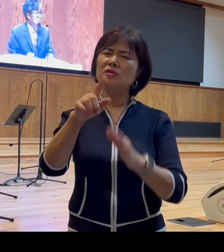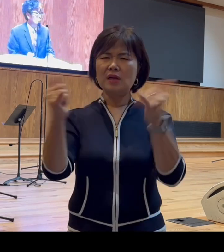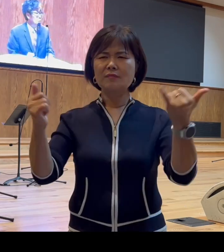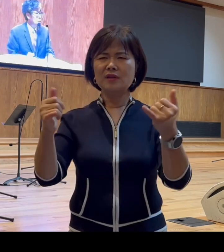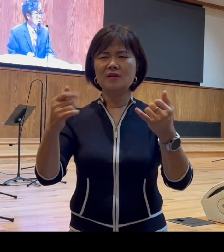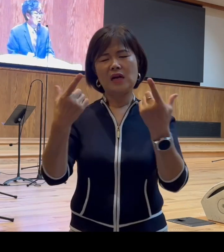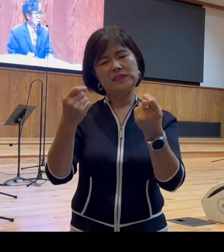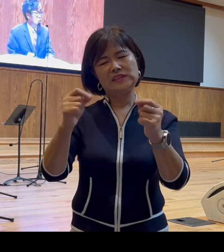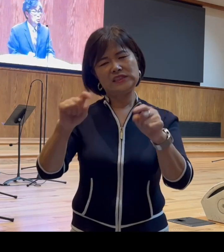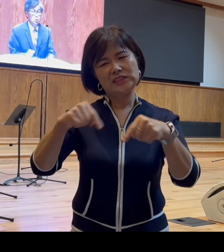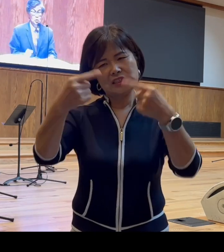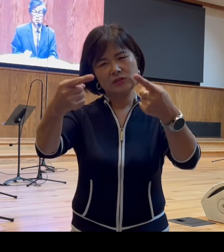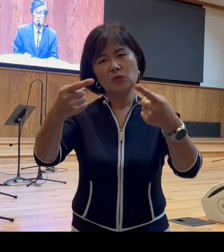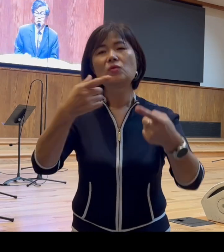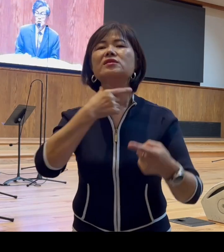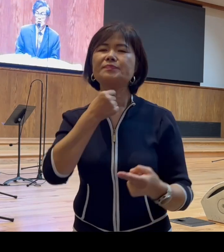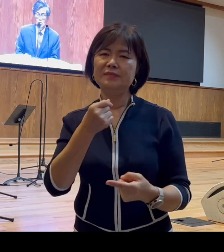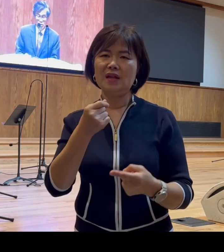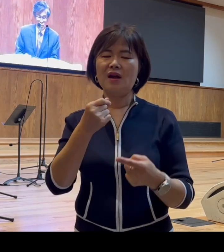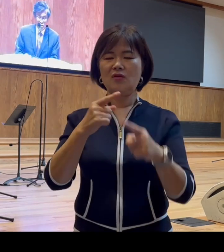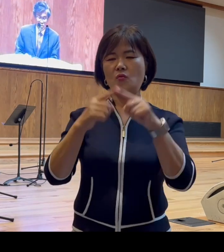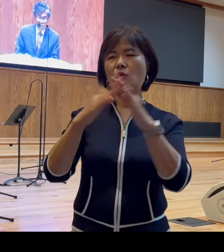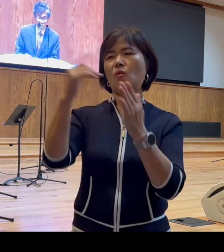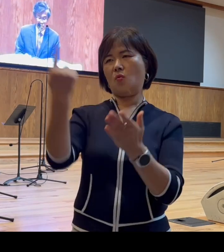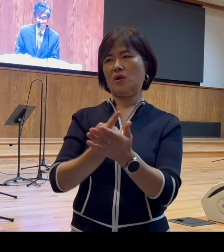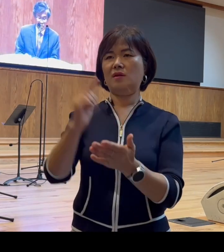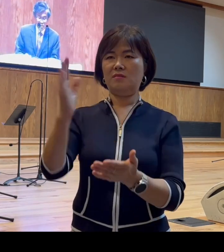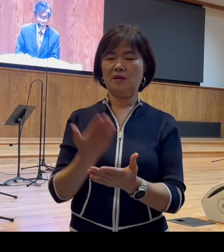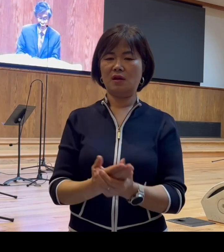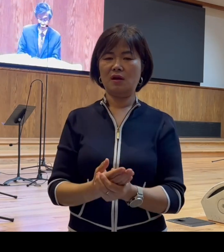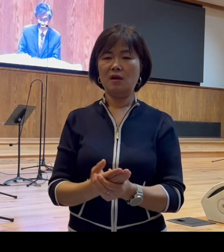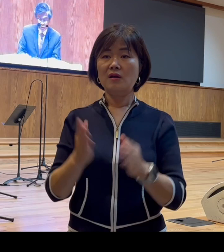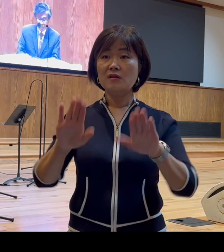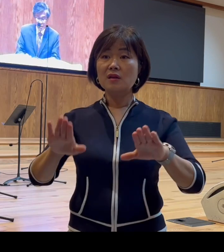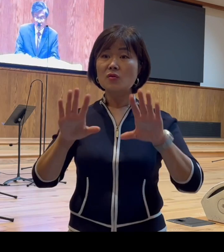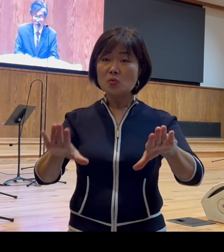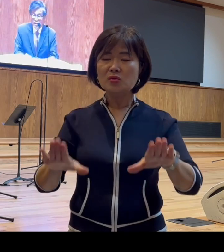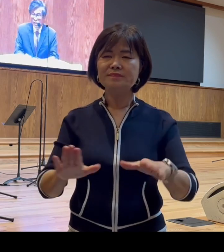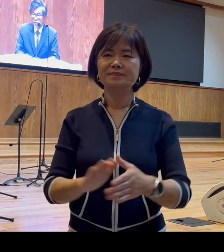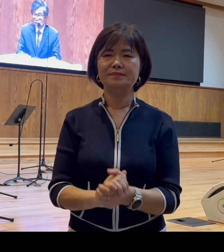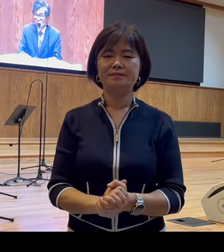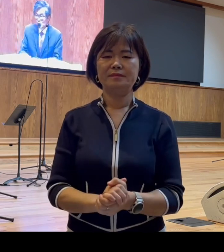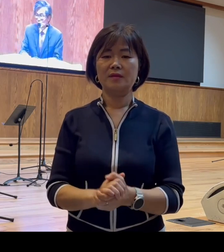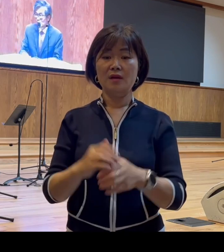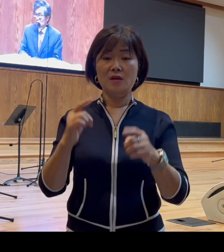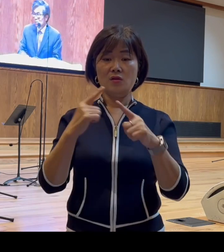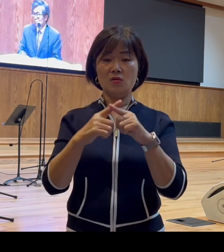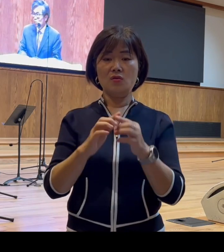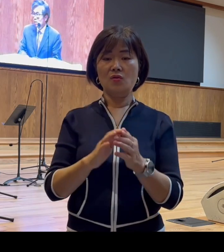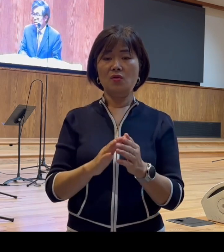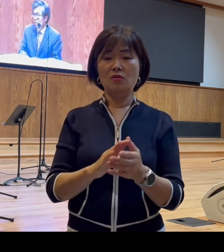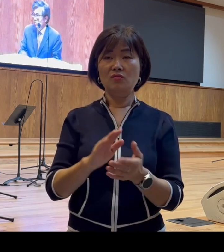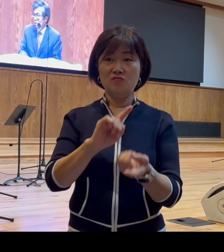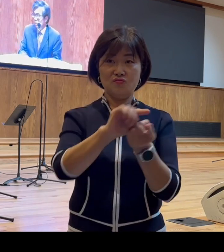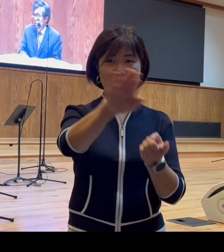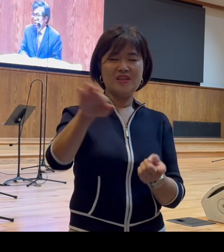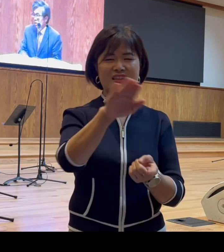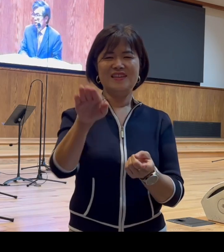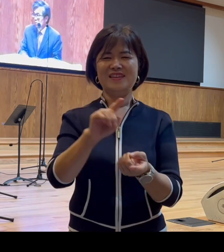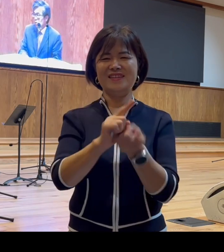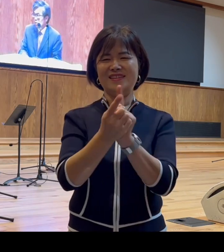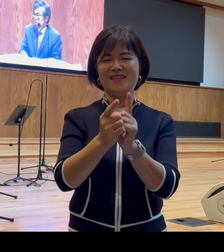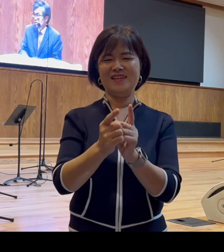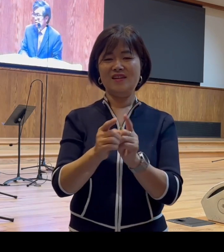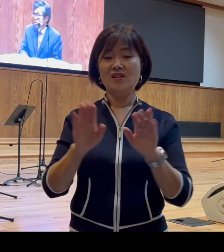무리에 끼이고 싶다 이러면 되는 거거든요. 그런데 요즘은 뭐 우리끼리